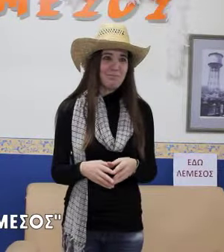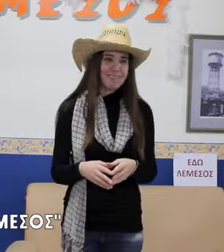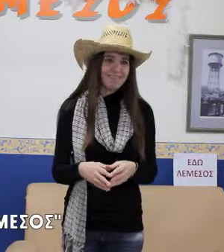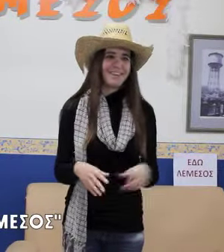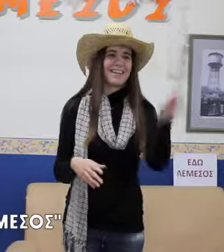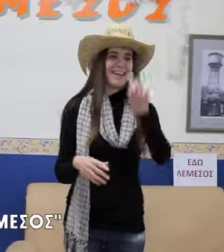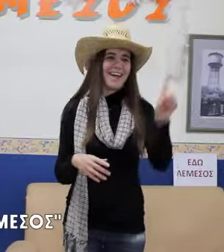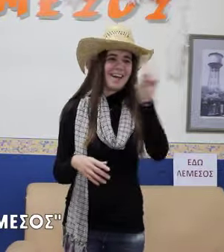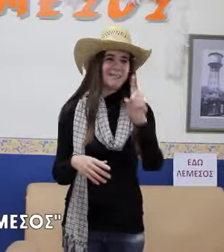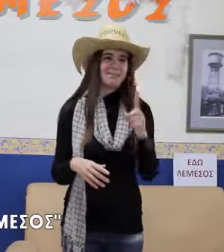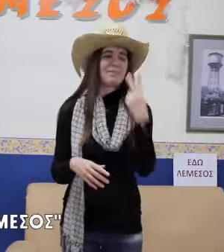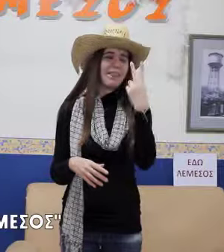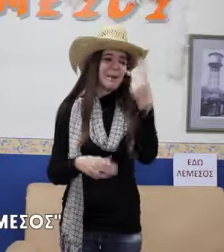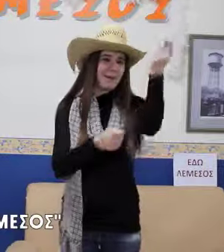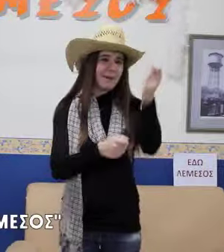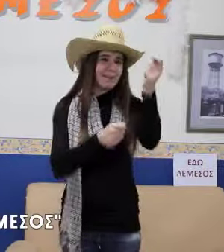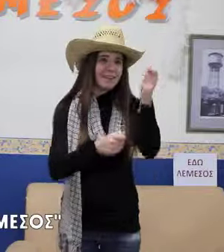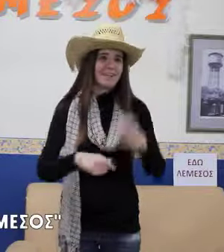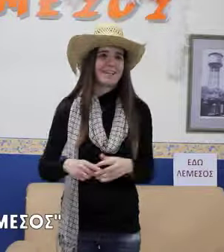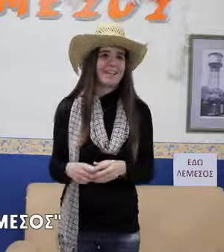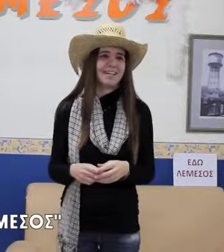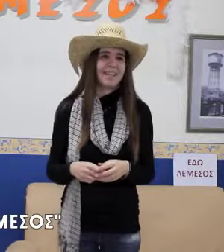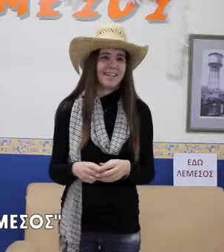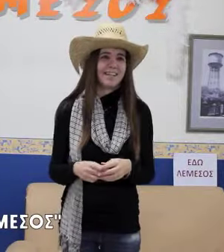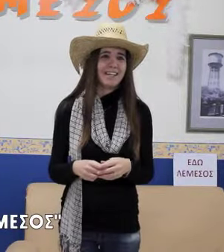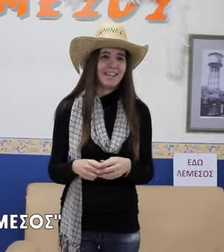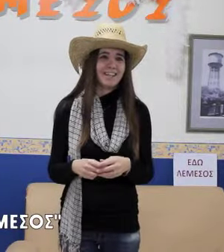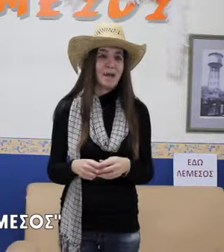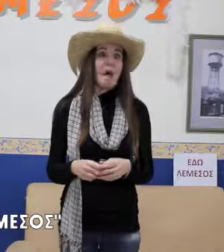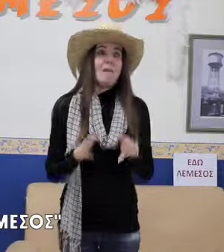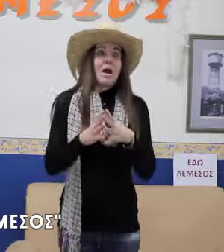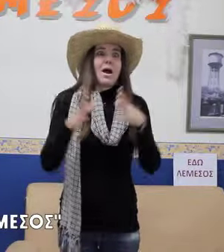Κυριακή 2 Μαρτίου. Μεγάλη καρναβαλίστικη παρέλαση.